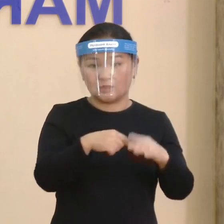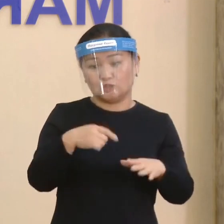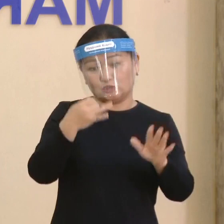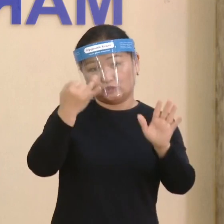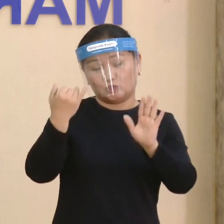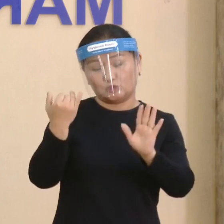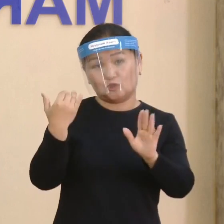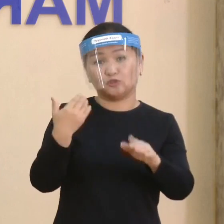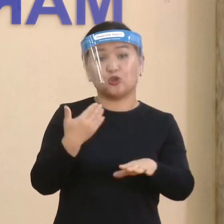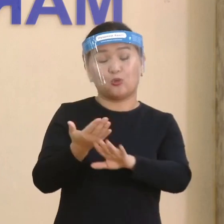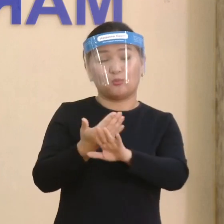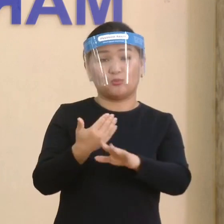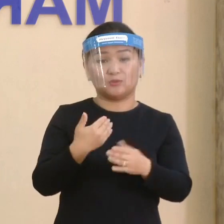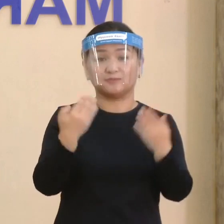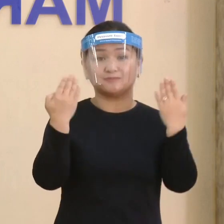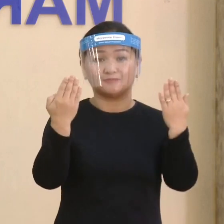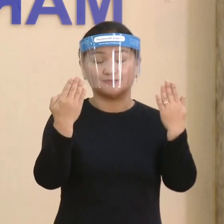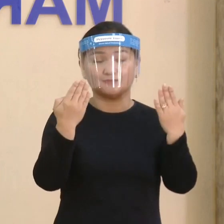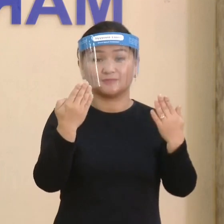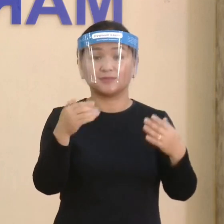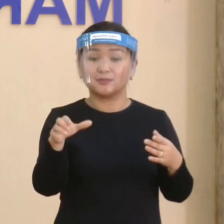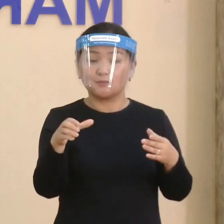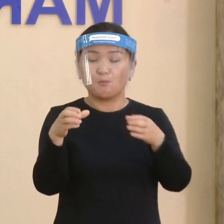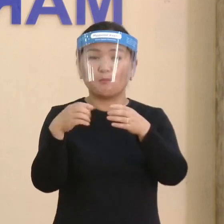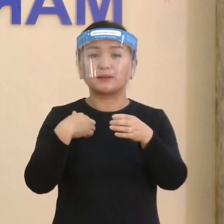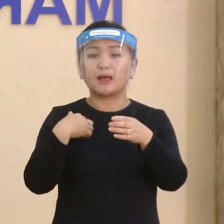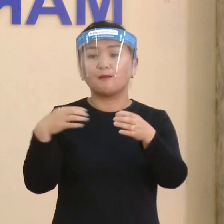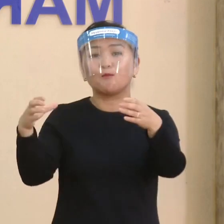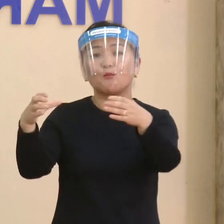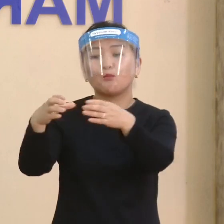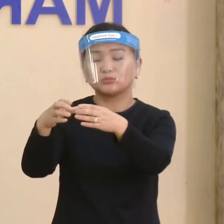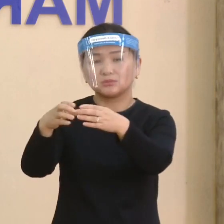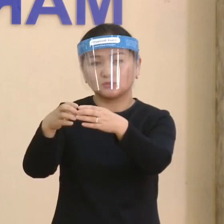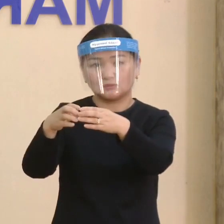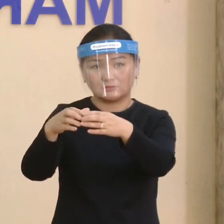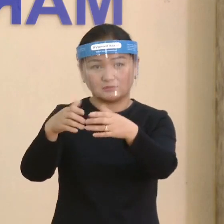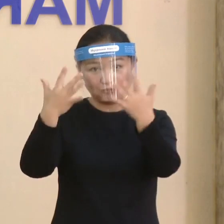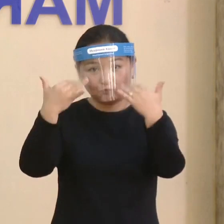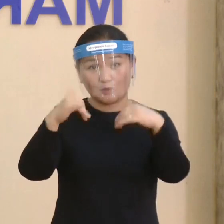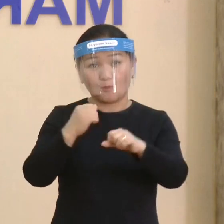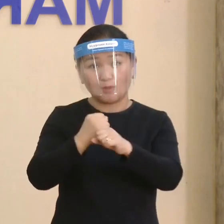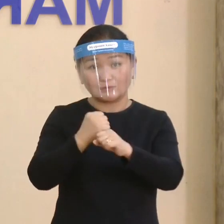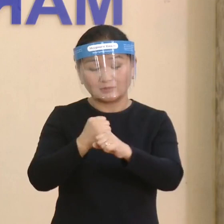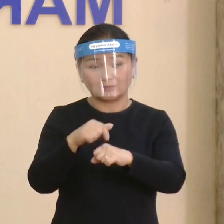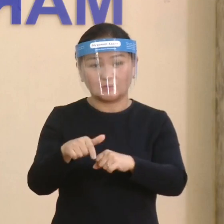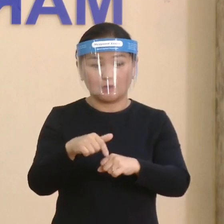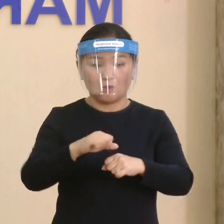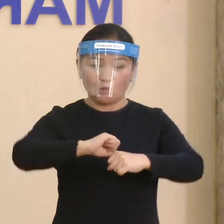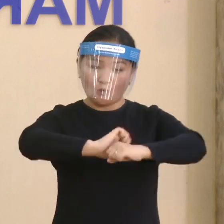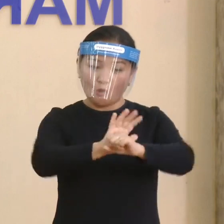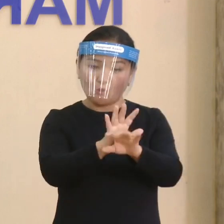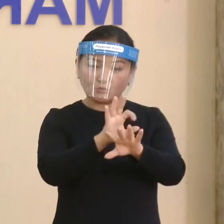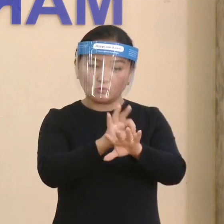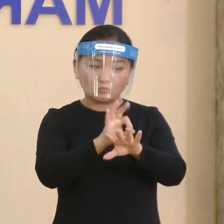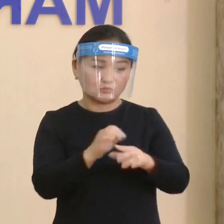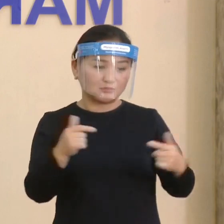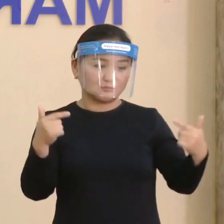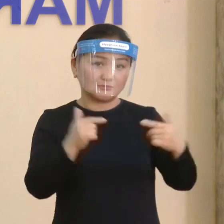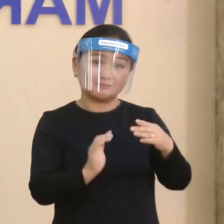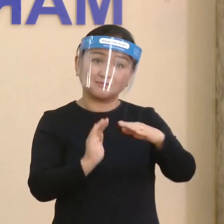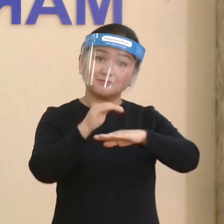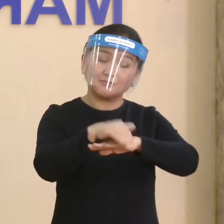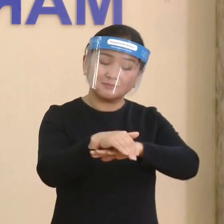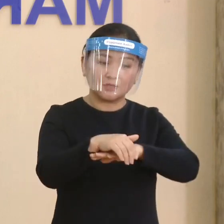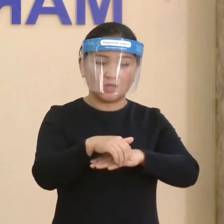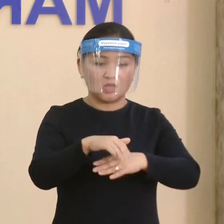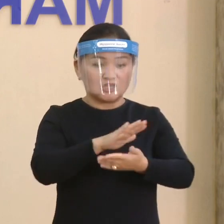Дэлхийн эрүүл мэндийн байгууллагын Номхон талын баруун бүсээс зохион байгуулж коронавирус халдвартай тэмцэхэд энэ одоо бүсийнхээ шин